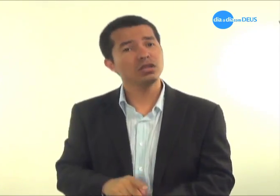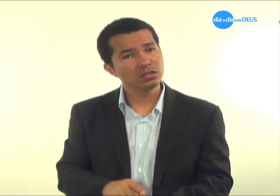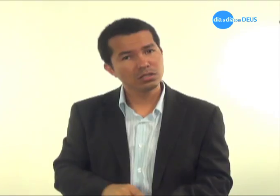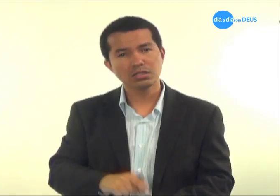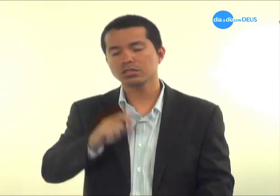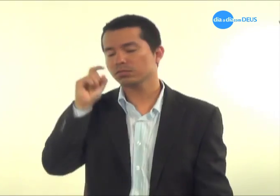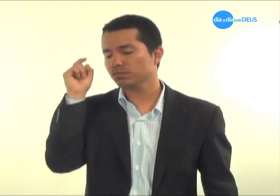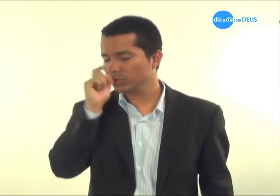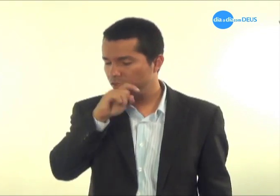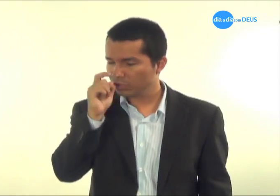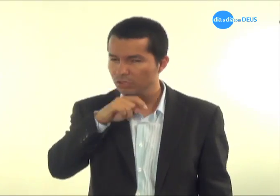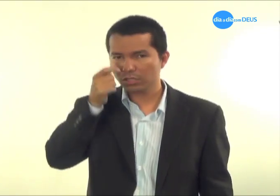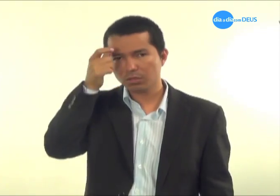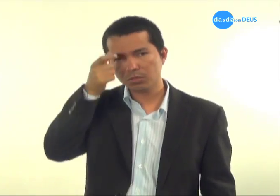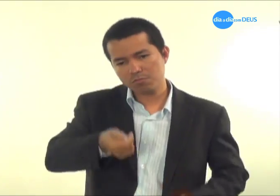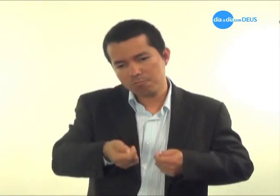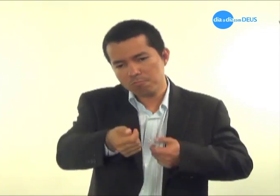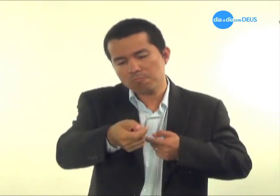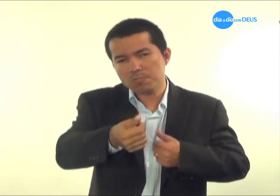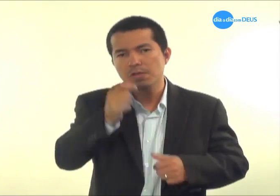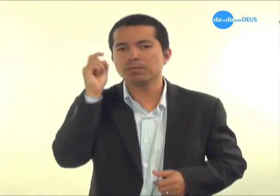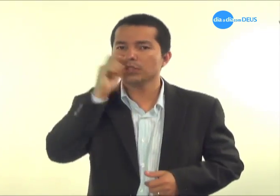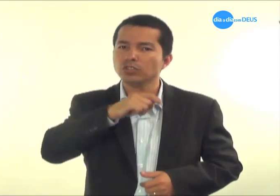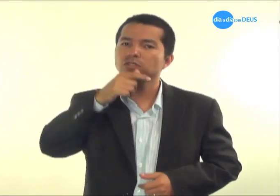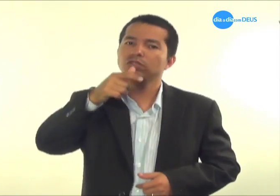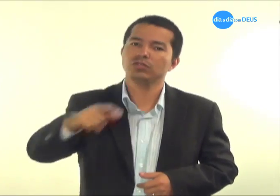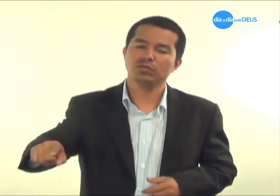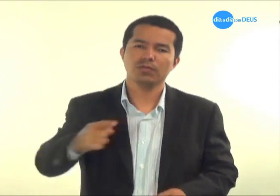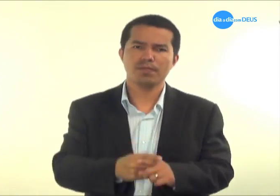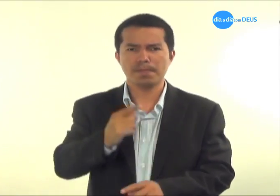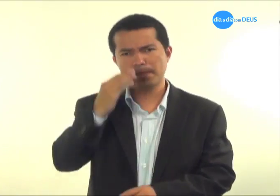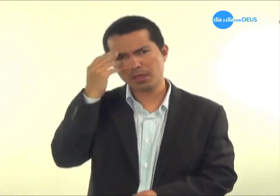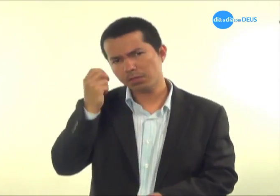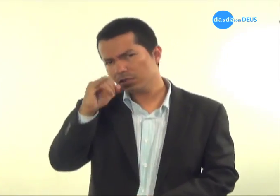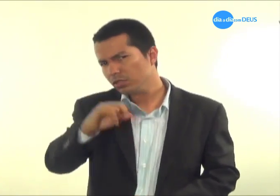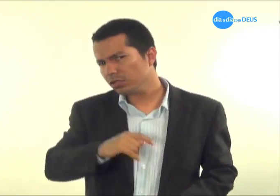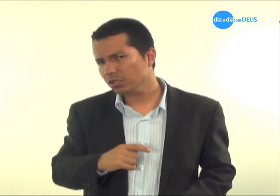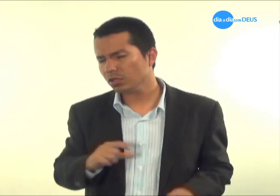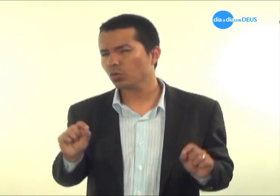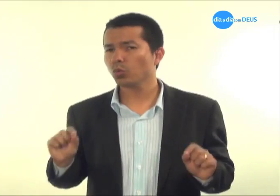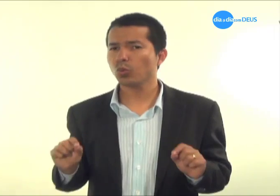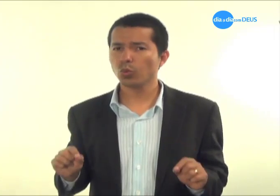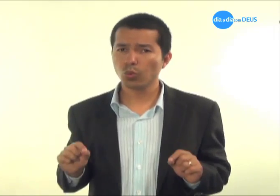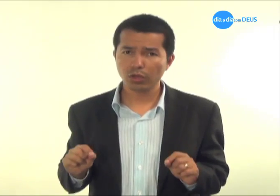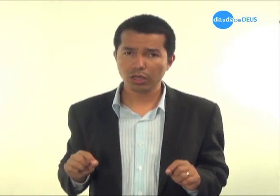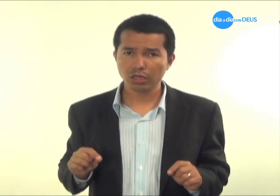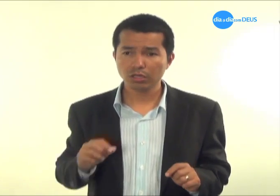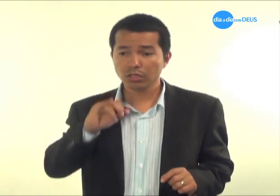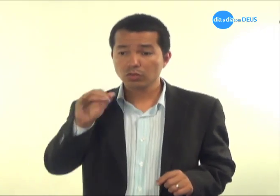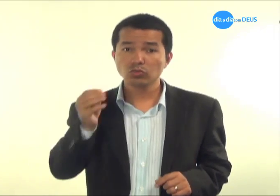Outra mentira de Satanás. Porque eu tenho certeza que se ele fosse arrependido e caísse aos pés do Senhor